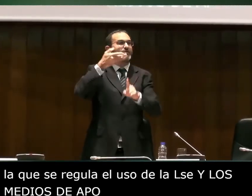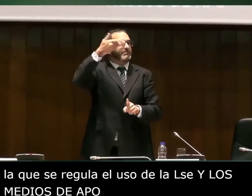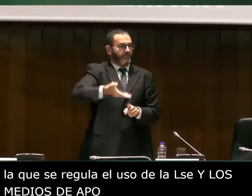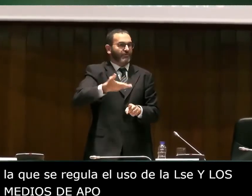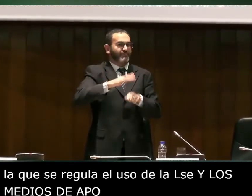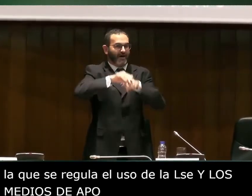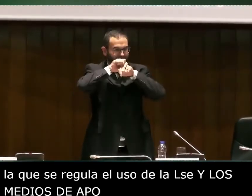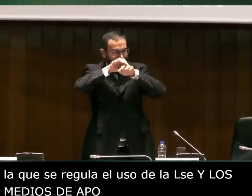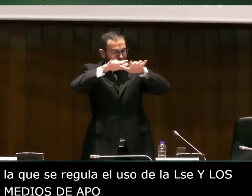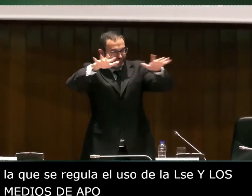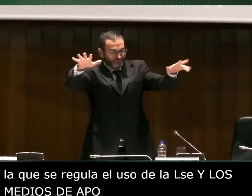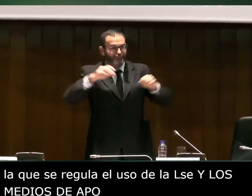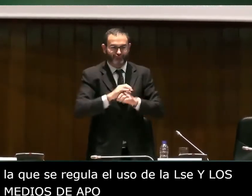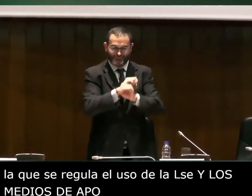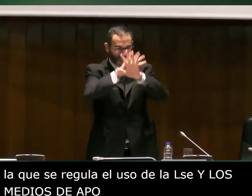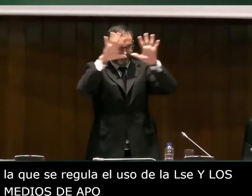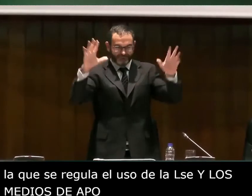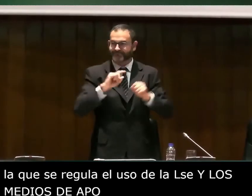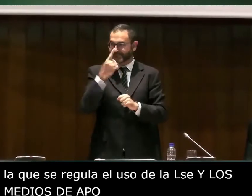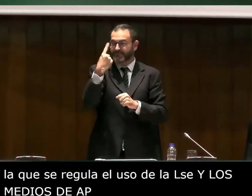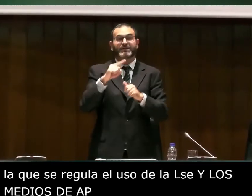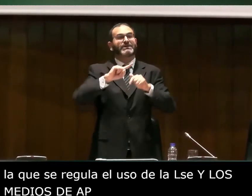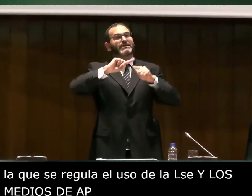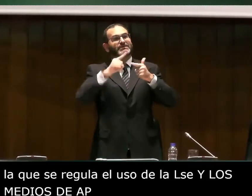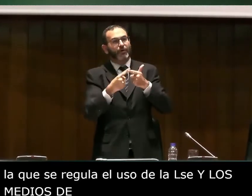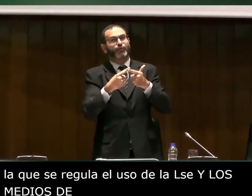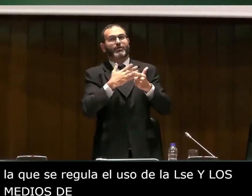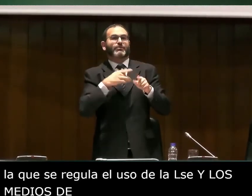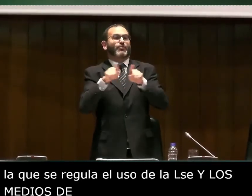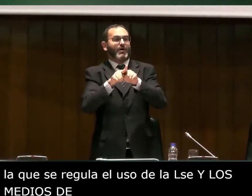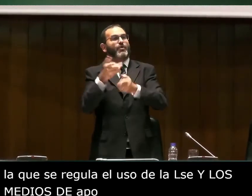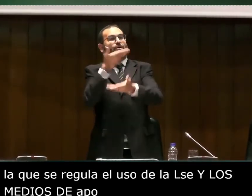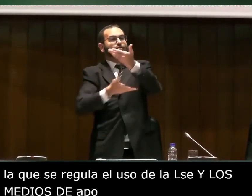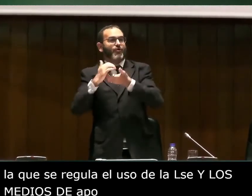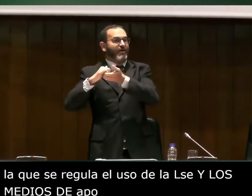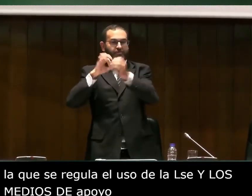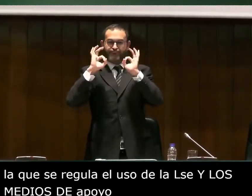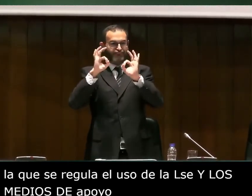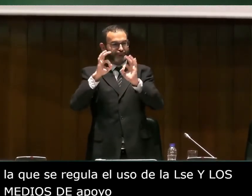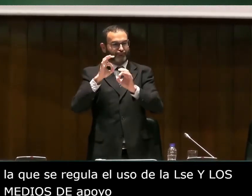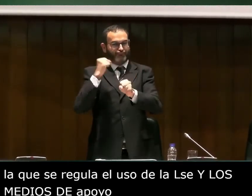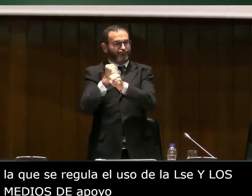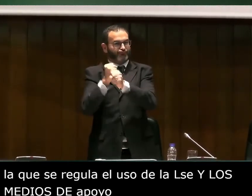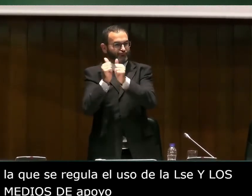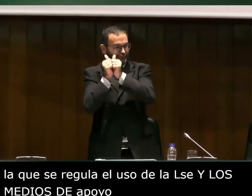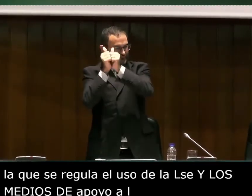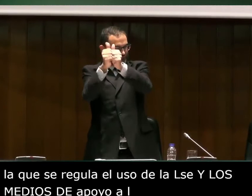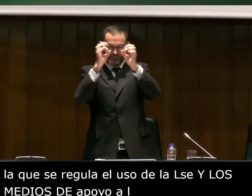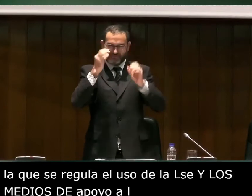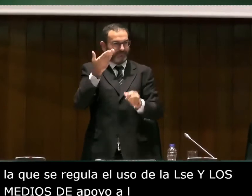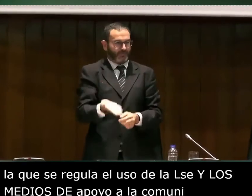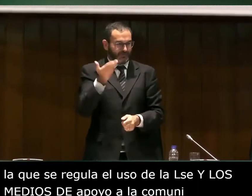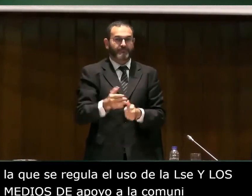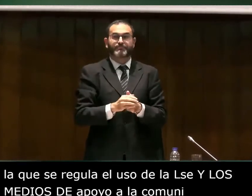congreso, que entiendo que tiene una finalidad fundamental y ha de ser difundido. También